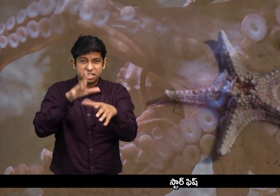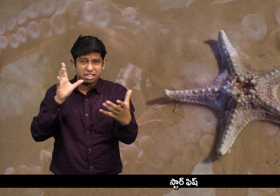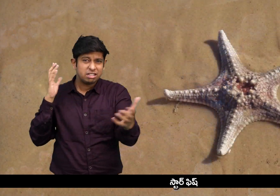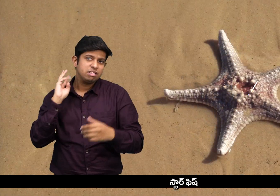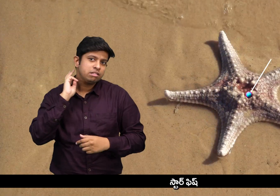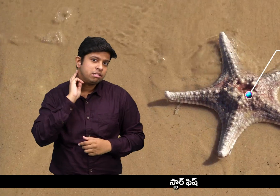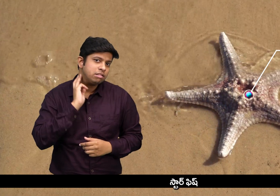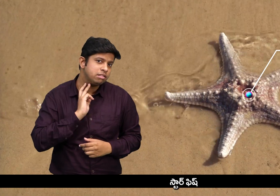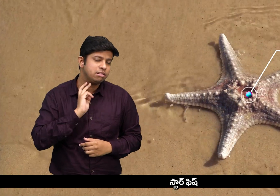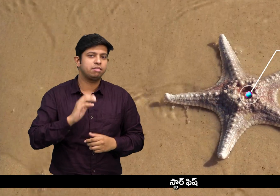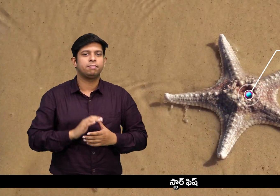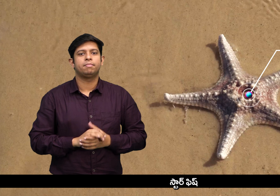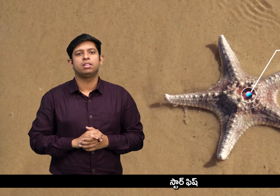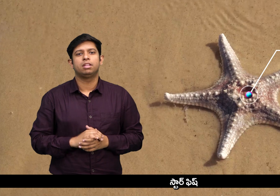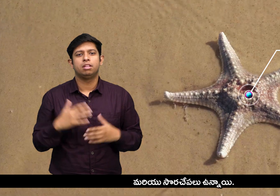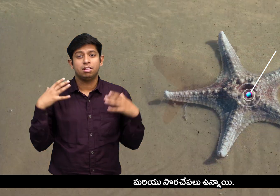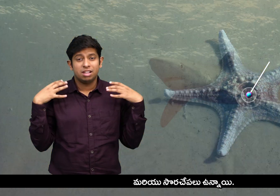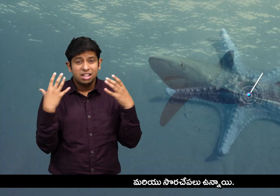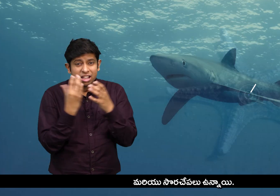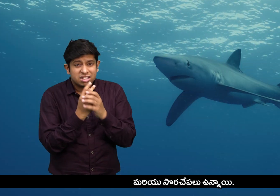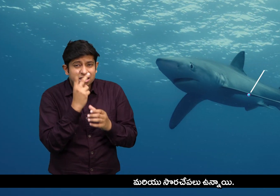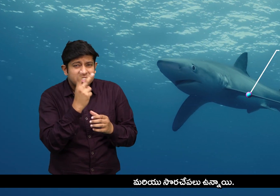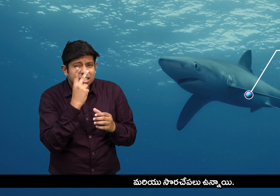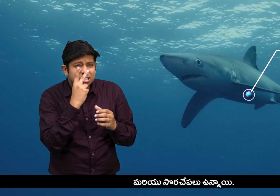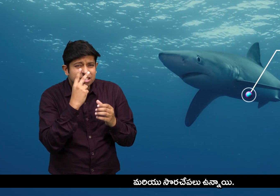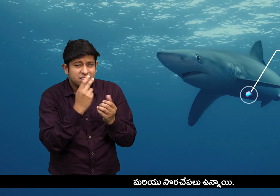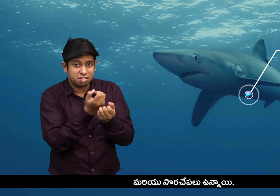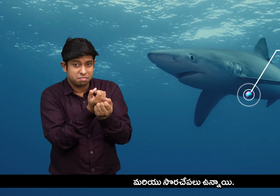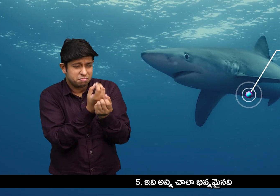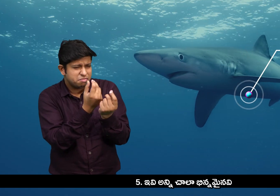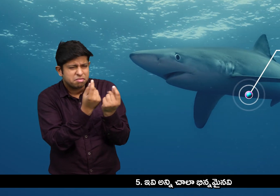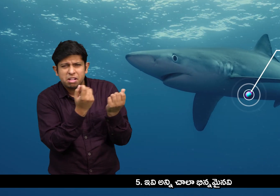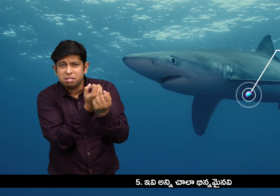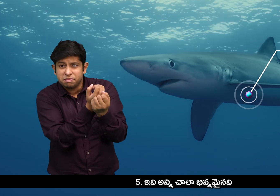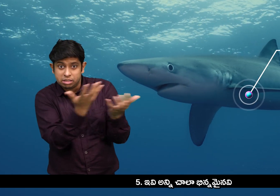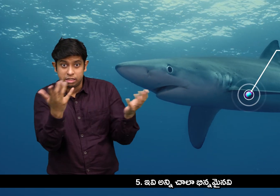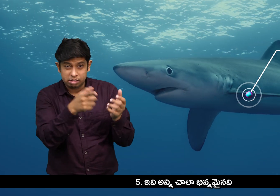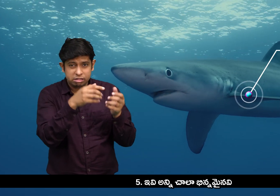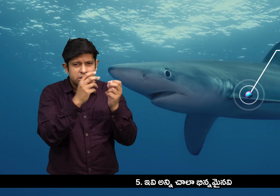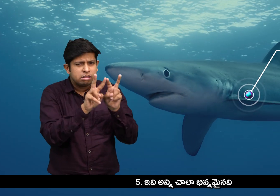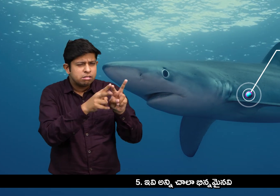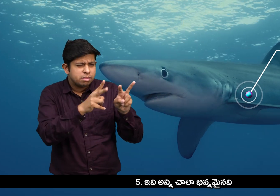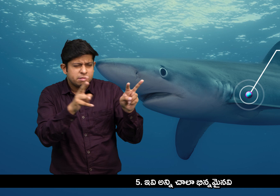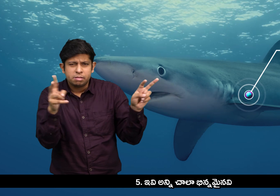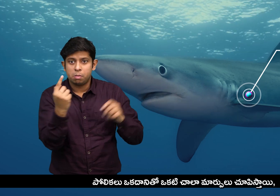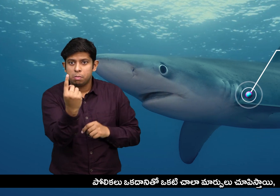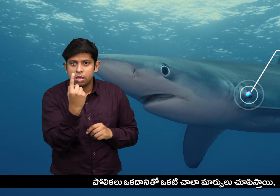స్టార్ ఫిష్ మరియు సొరచేపలు ఉన్నాయి. అన్నీ చాలా భిన్నమైనవి.